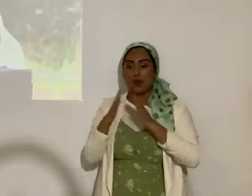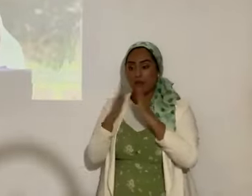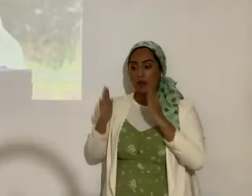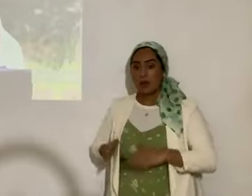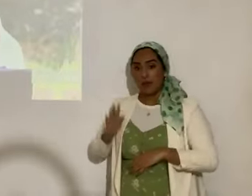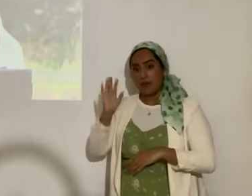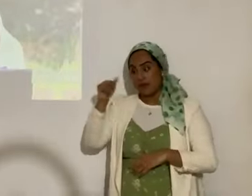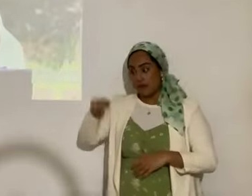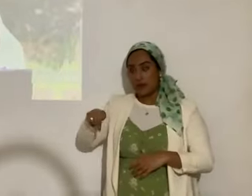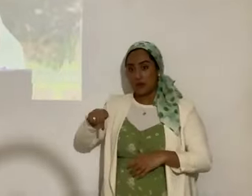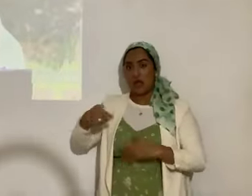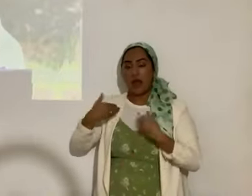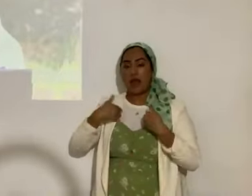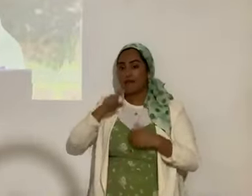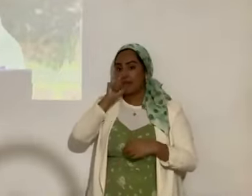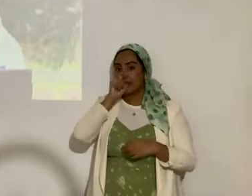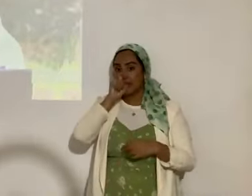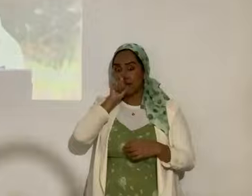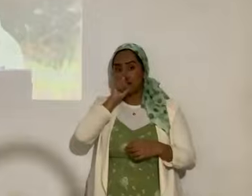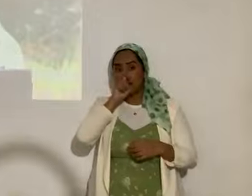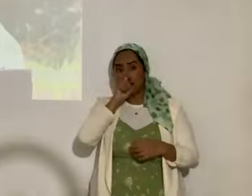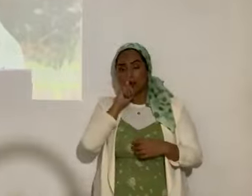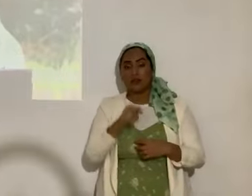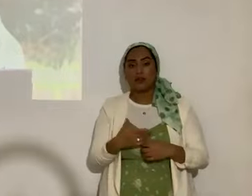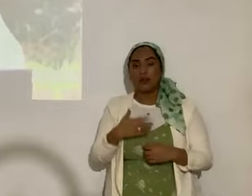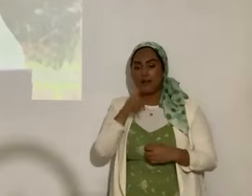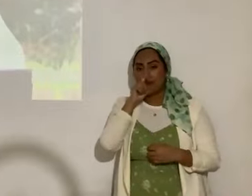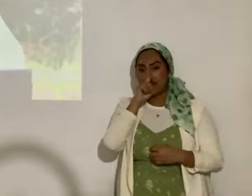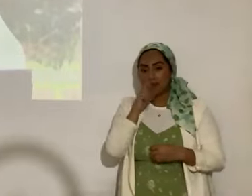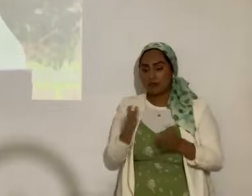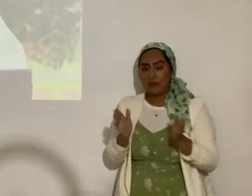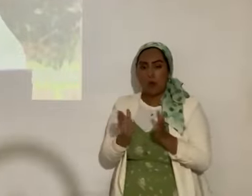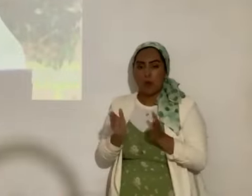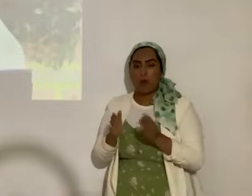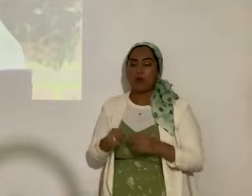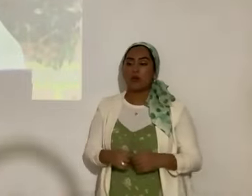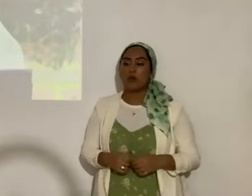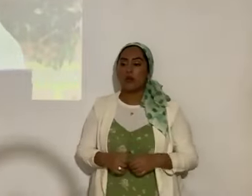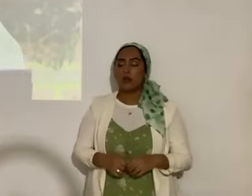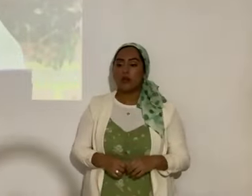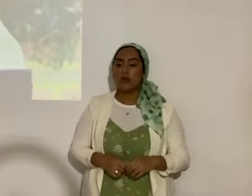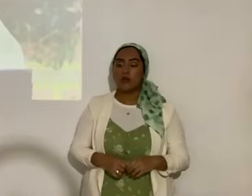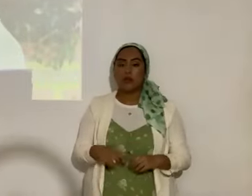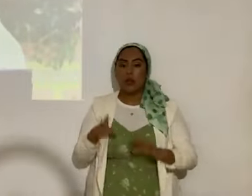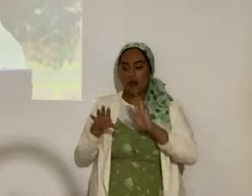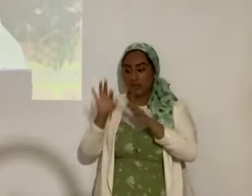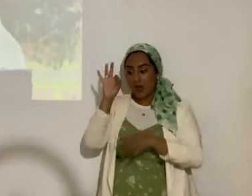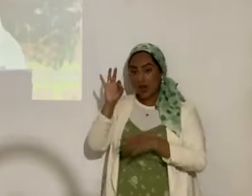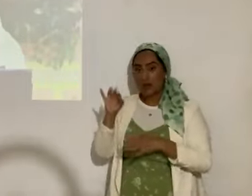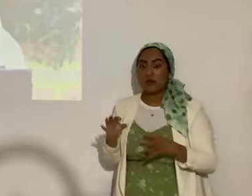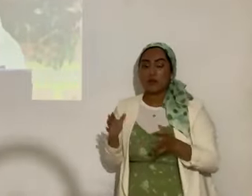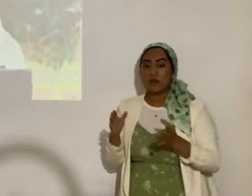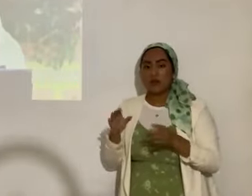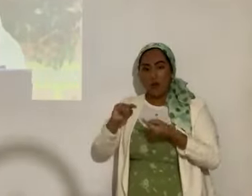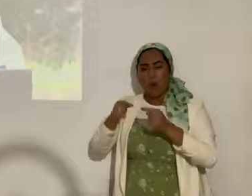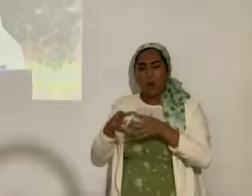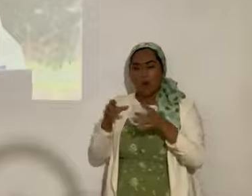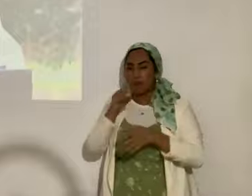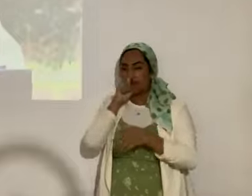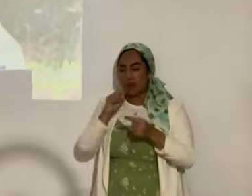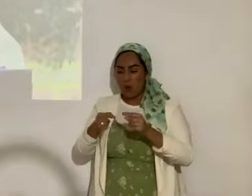había una un águila que habían rescatado un Aguilillo estaba pequeño El Aguilillo lo habían encontrado y estaba muy